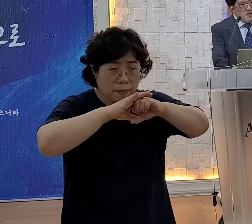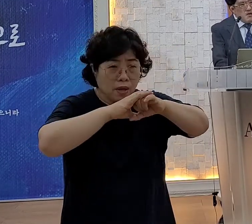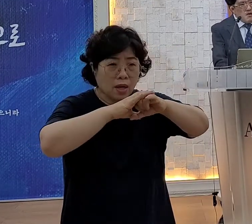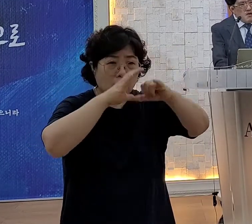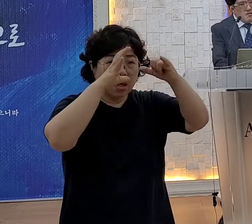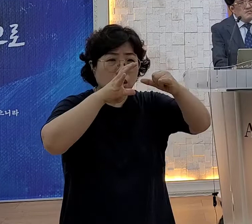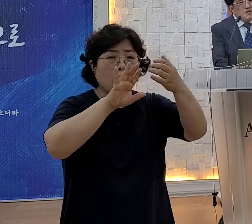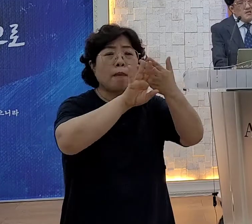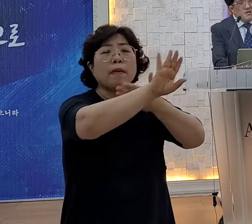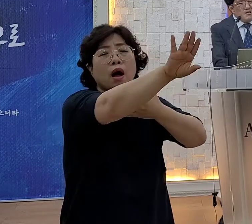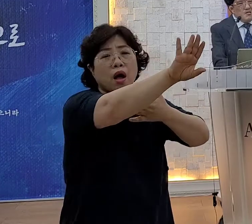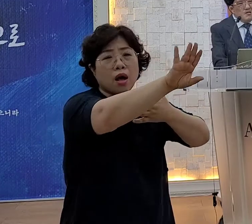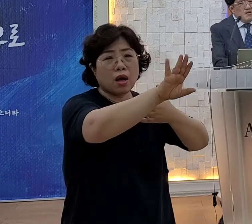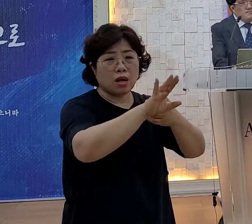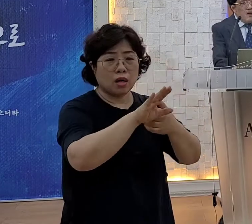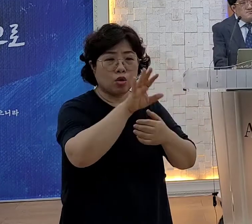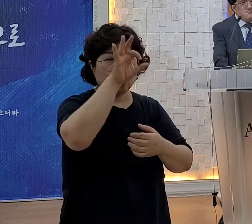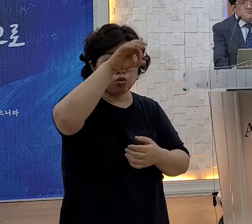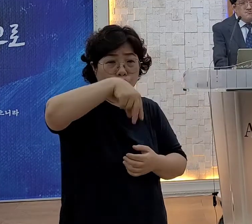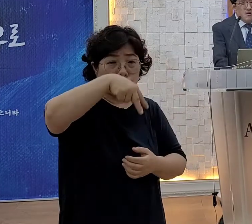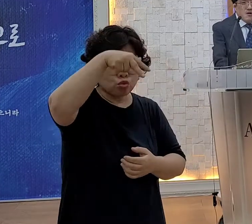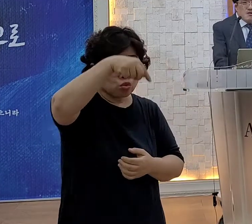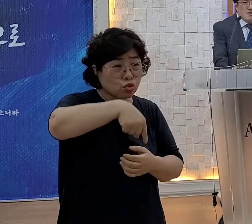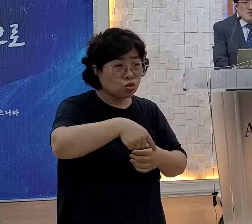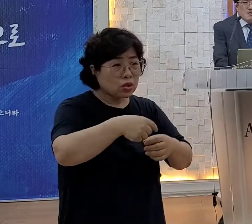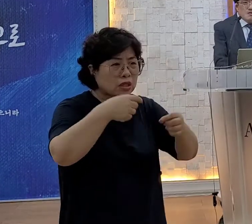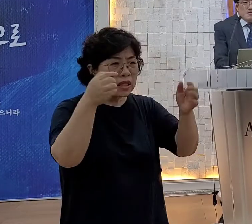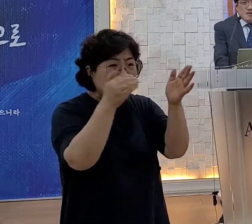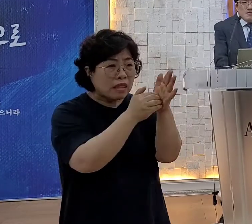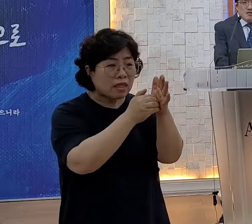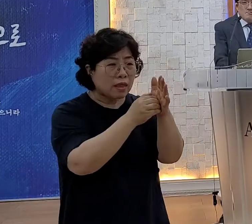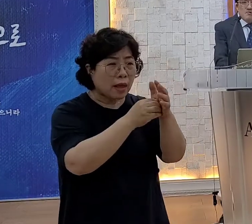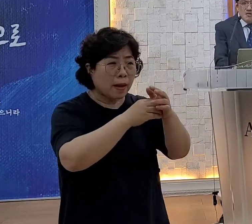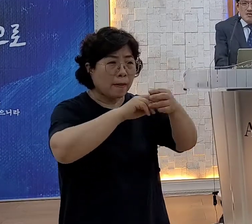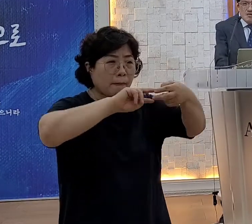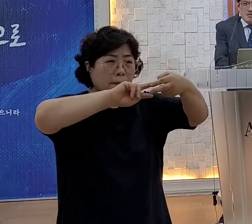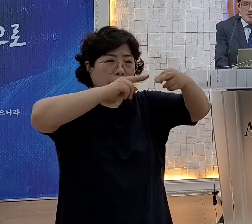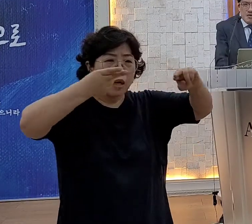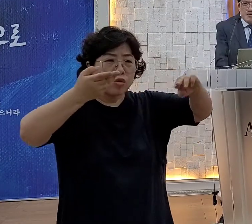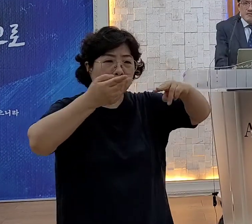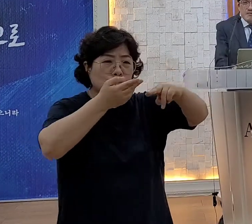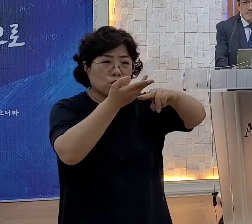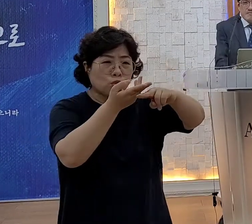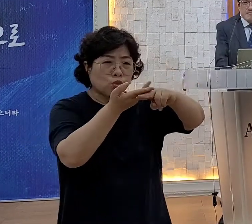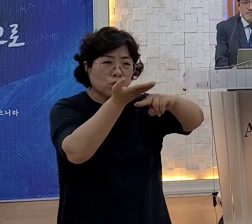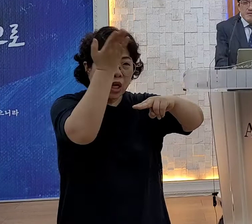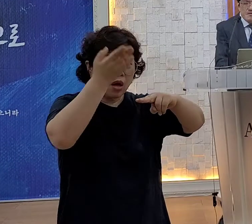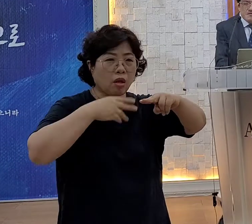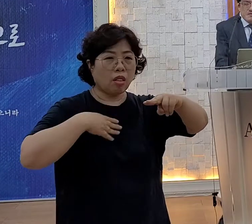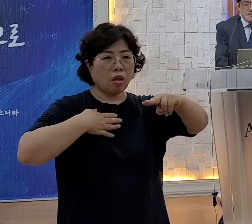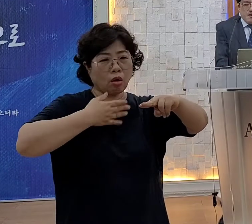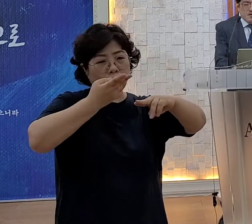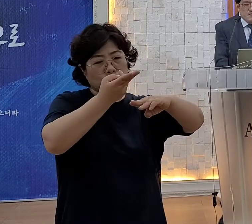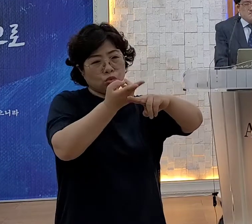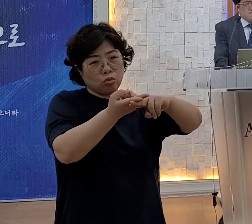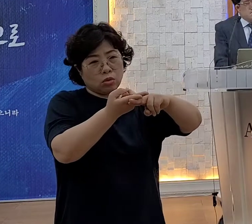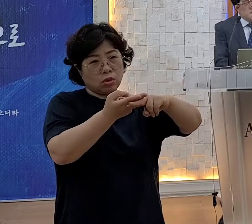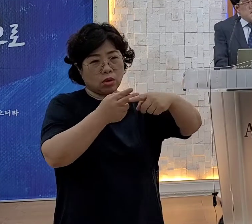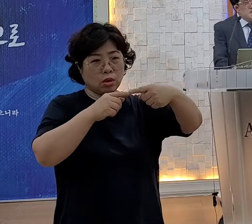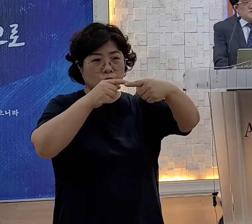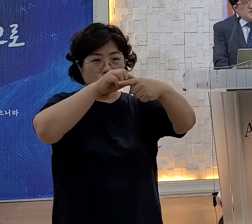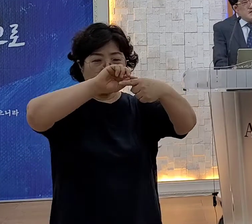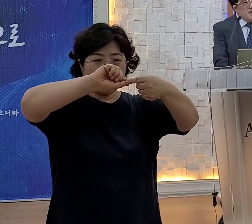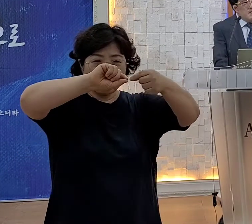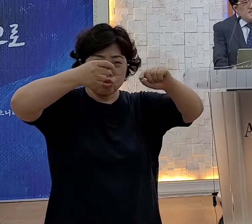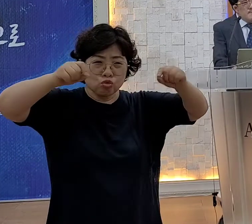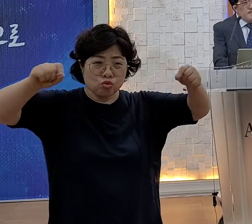저 끝자락에 밧줄 위에 자기가 누워 있더라는 거예요. 그 깜깜한 우주의